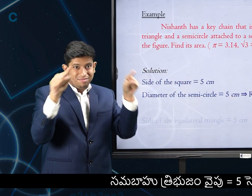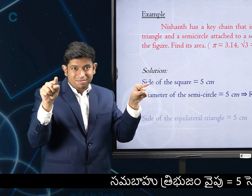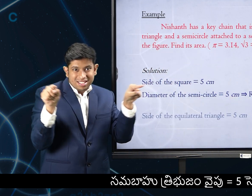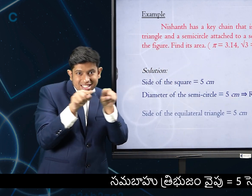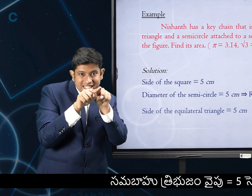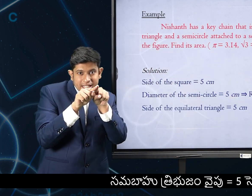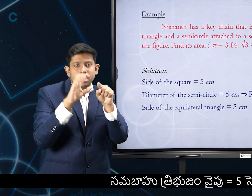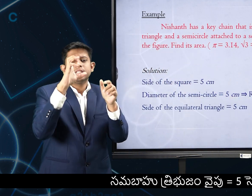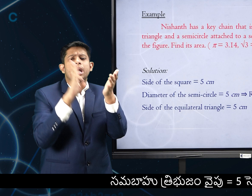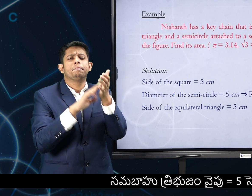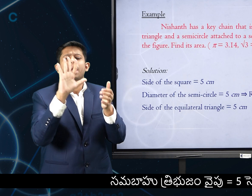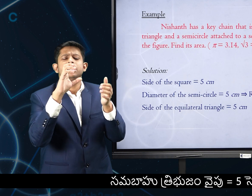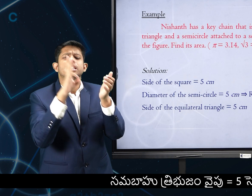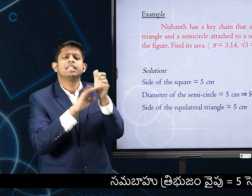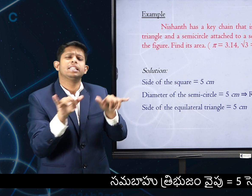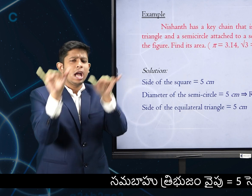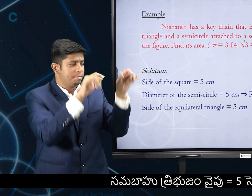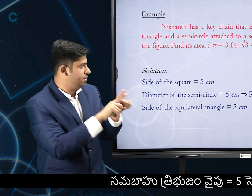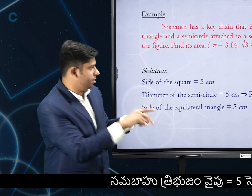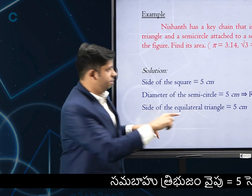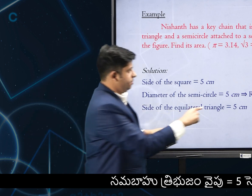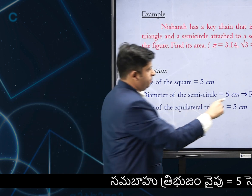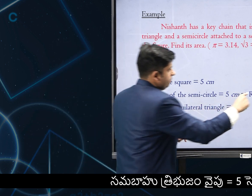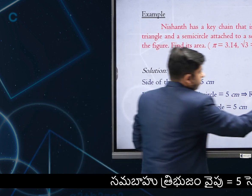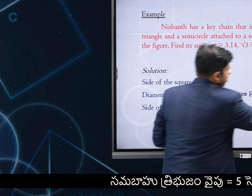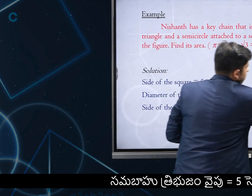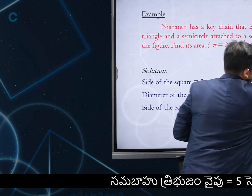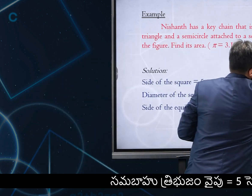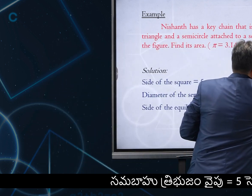సమబాహు త్రిభుజం వైపు = 5 సెంటీమీటర్లు.